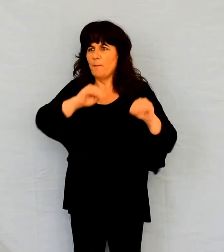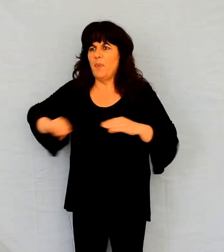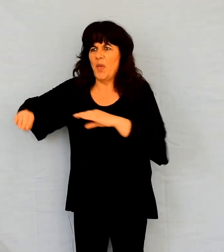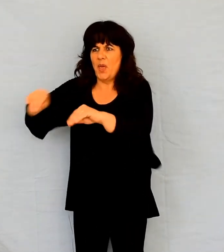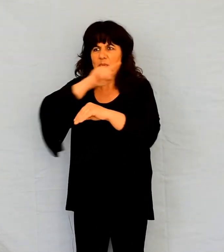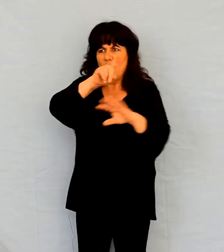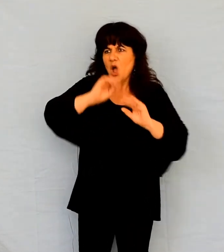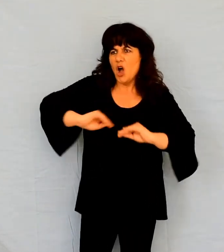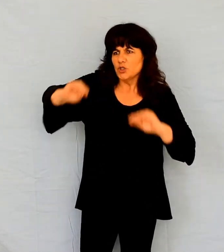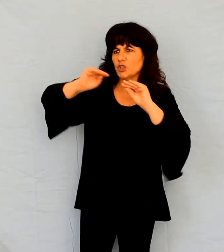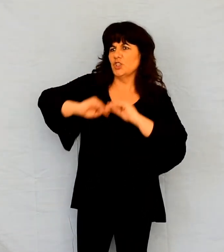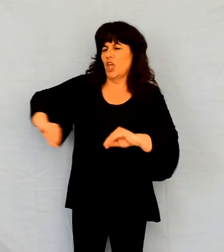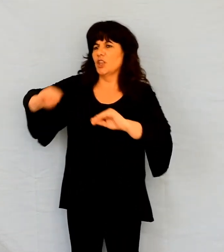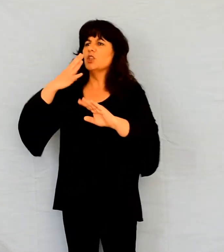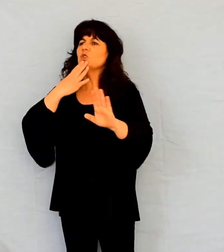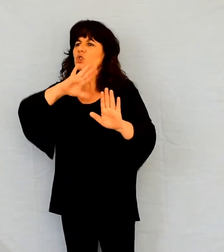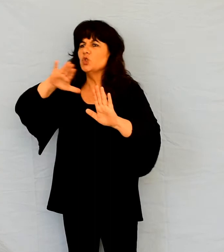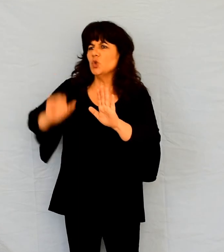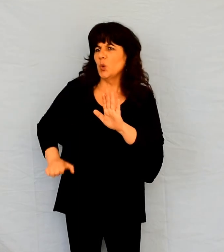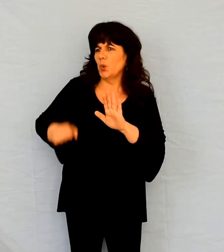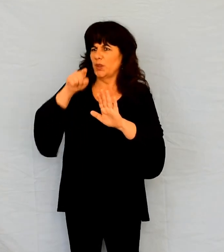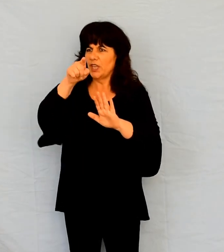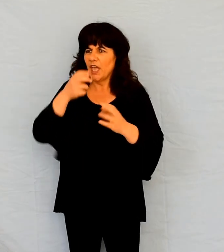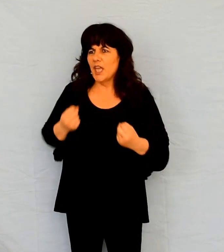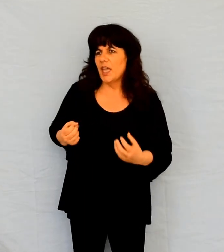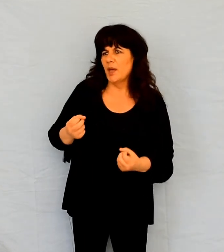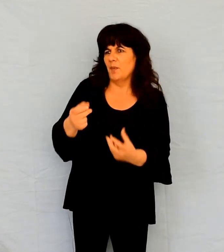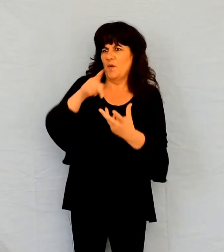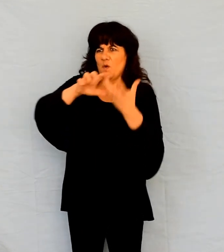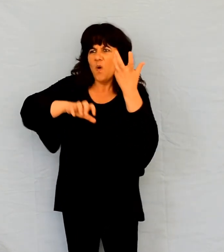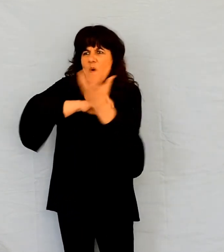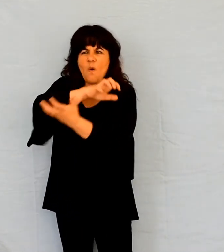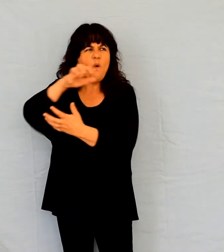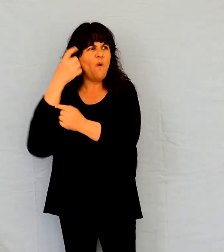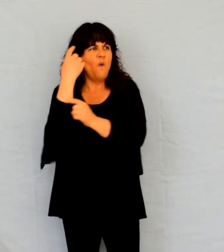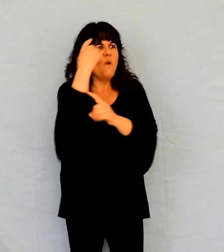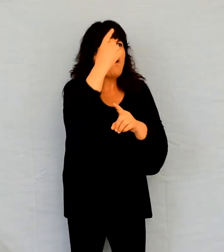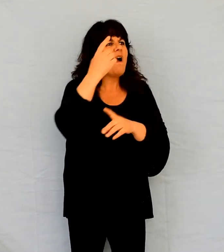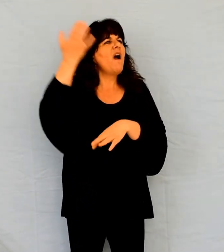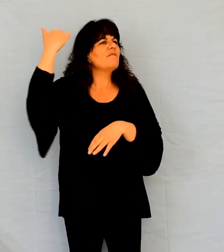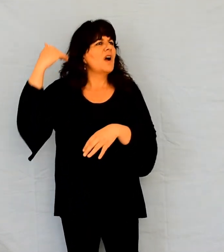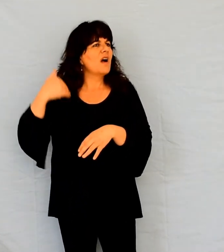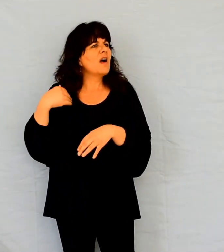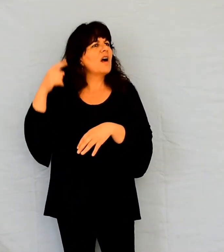Judée. Après avoir commencé en Galilée, il est venu jusqu'ici. »